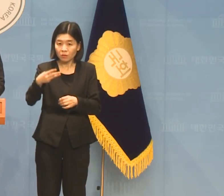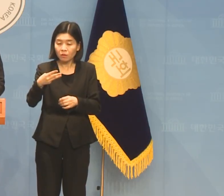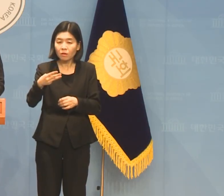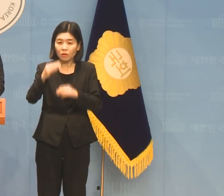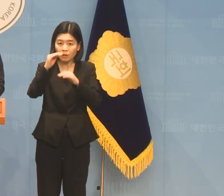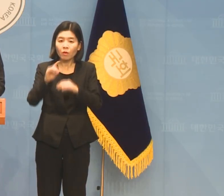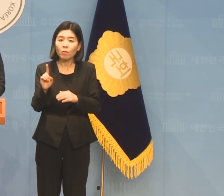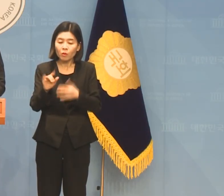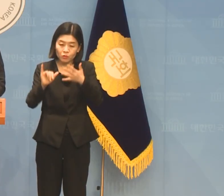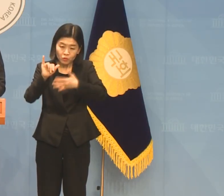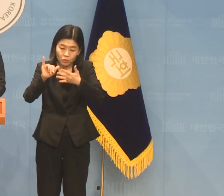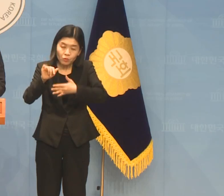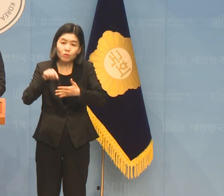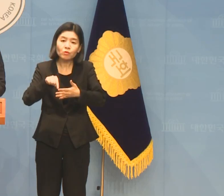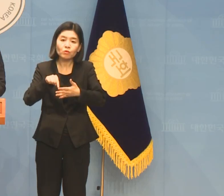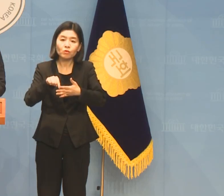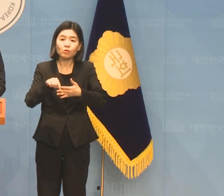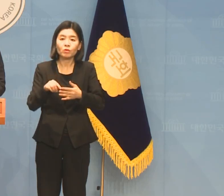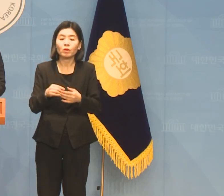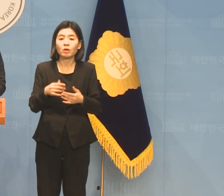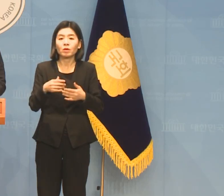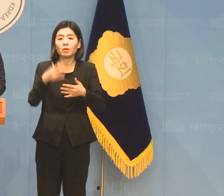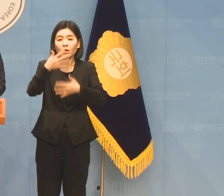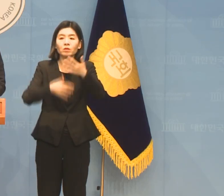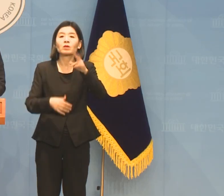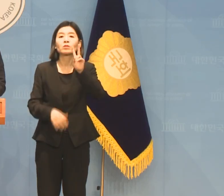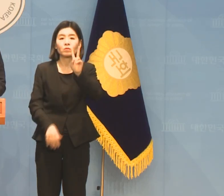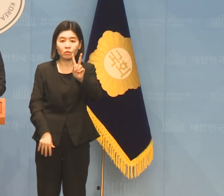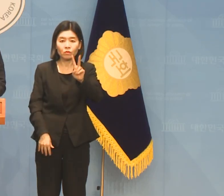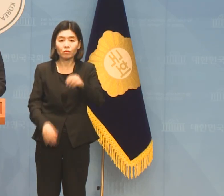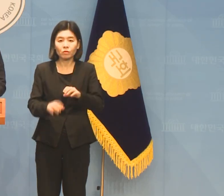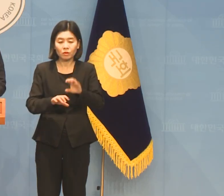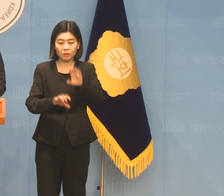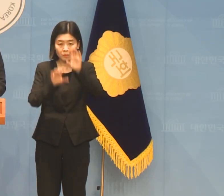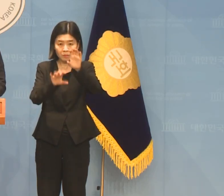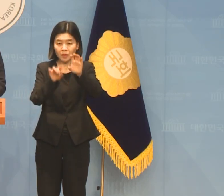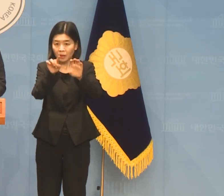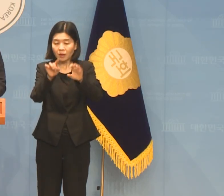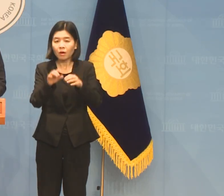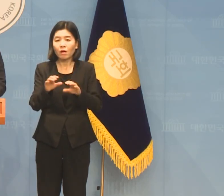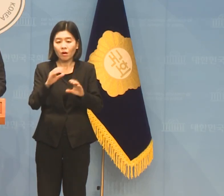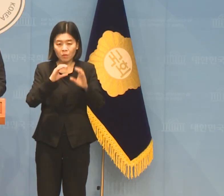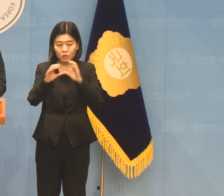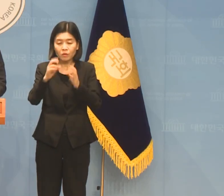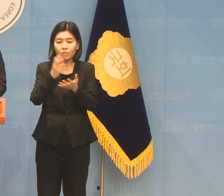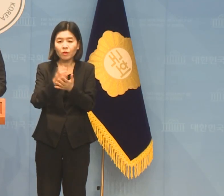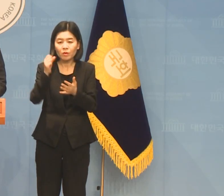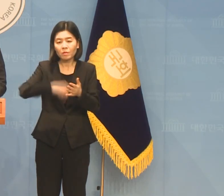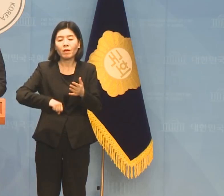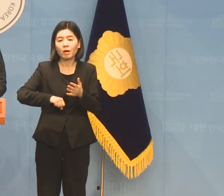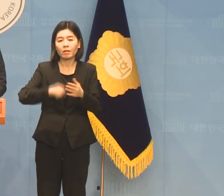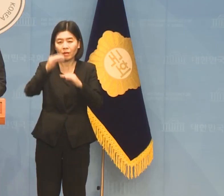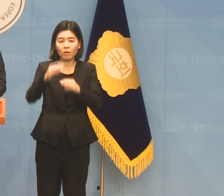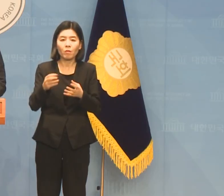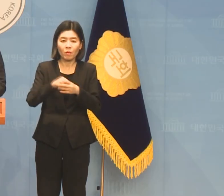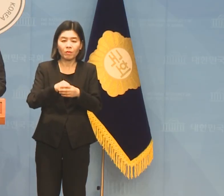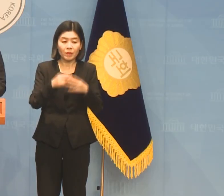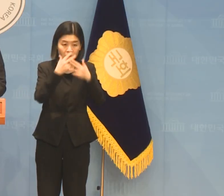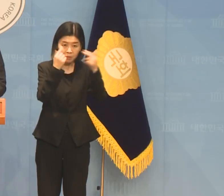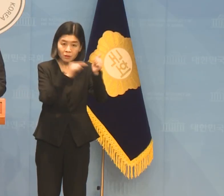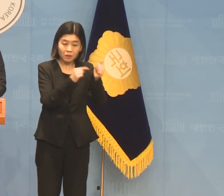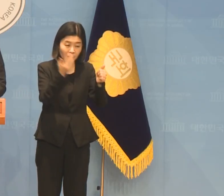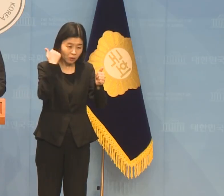보고드리겠습니다. TV 자유일보 채널의 두 영상은 여러 심각한 커뮤니티 규정 위반을 포함하고 있습니다. 이재명 대선 전에